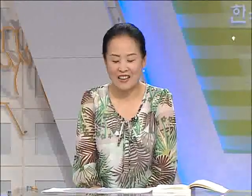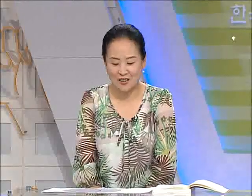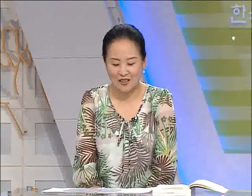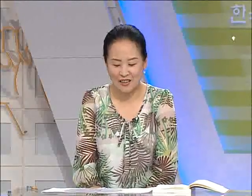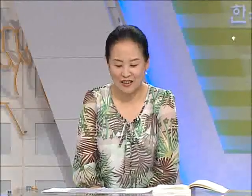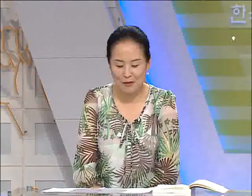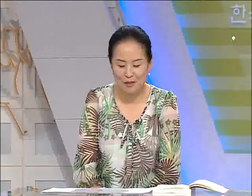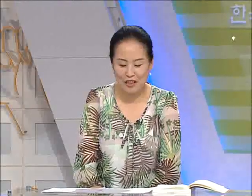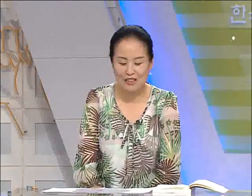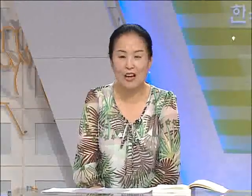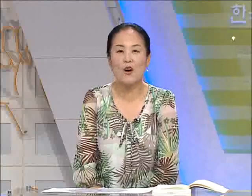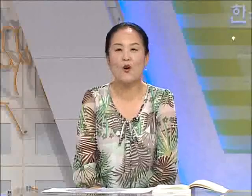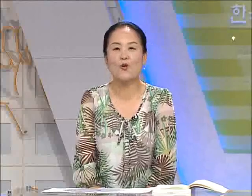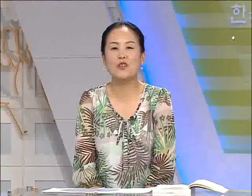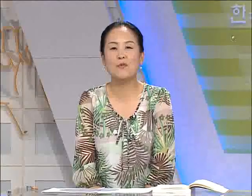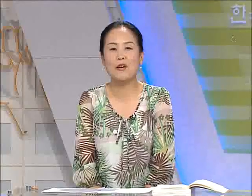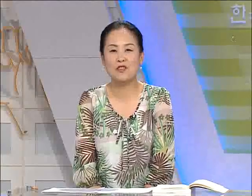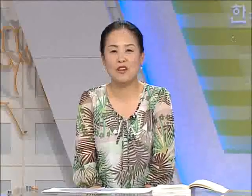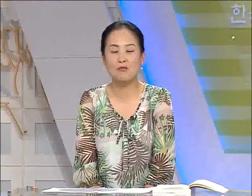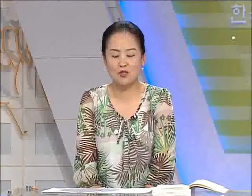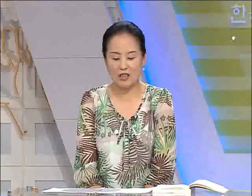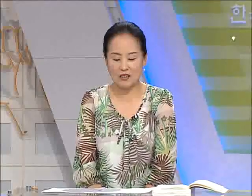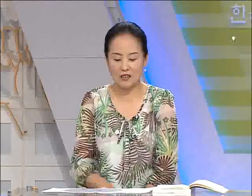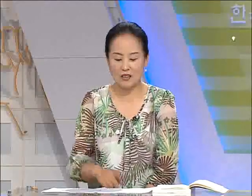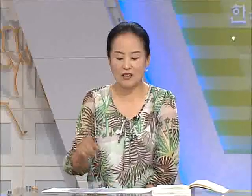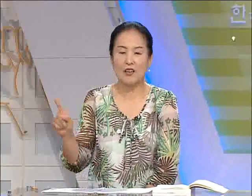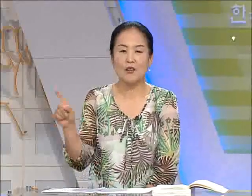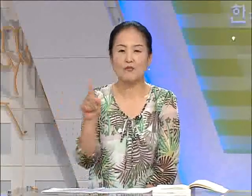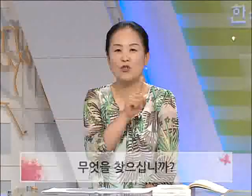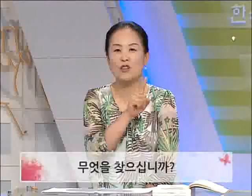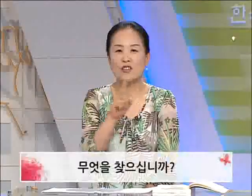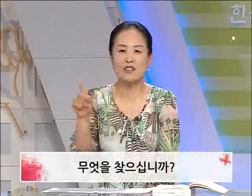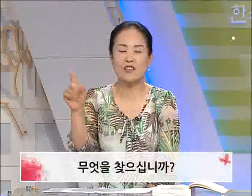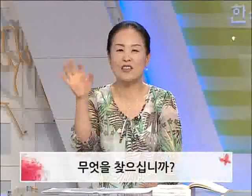이런 생각을 합니다. 자, 오늘 배울 첫 문장은 무엇을